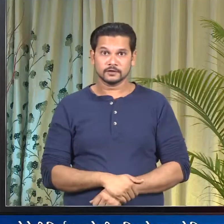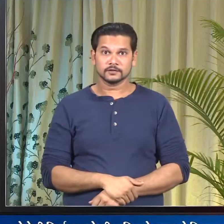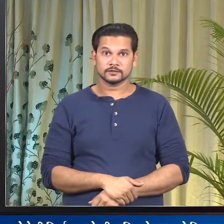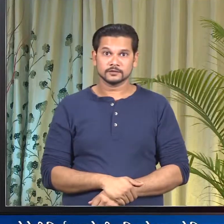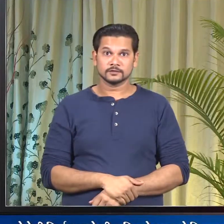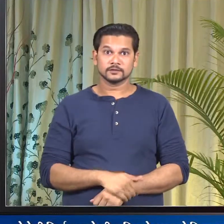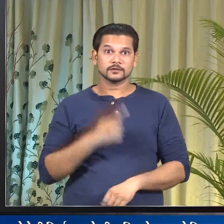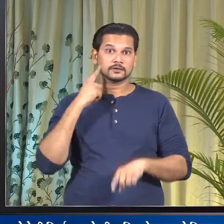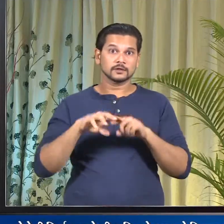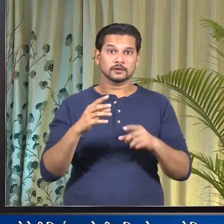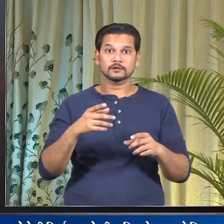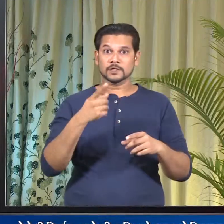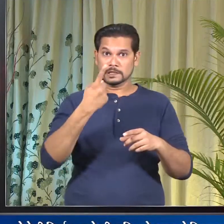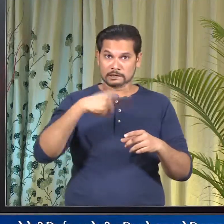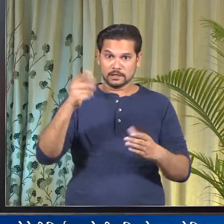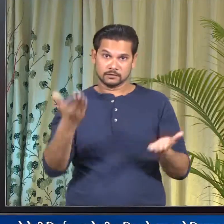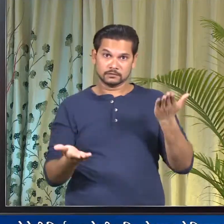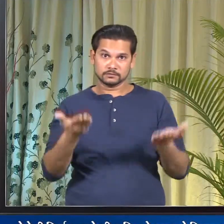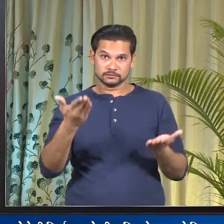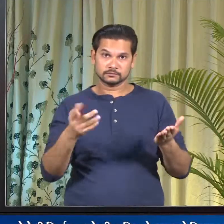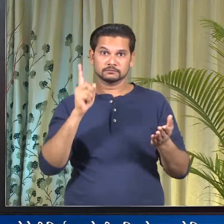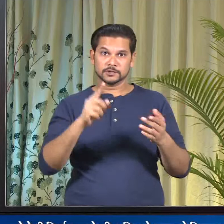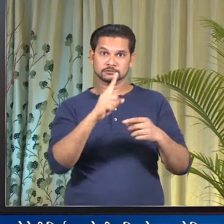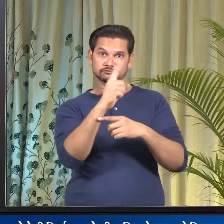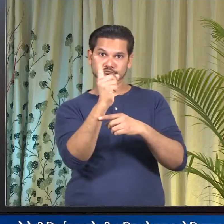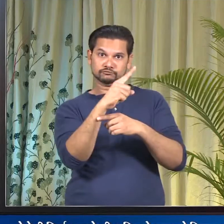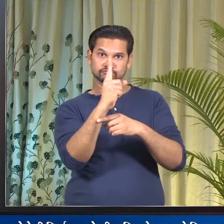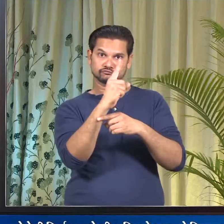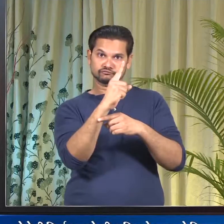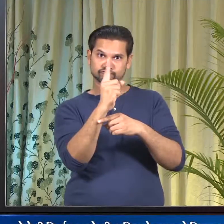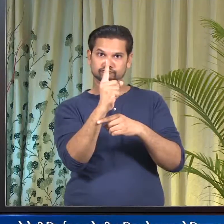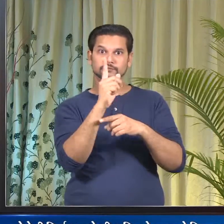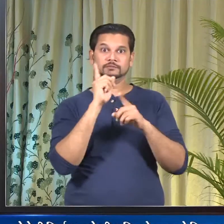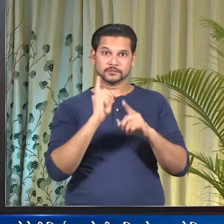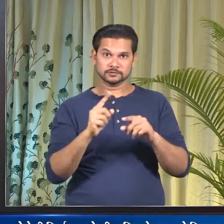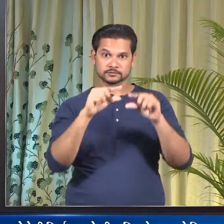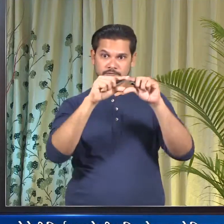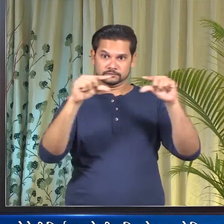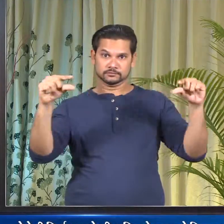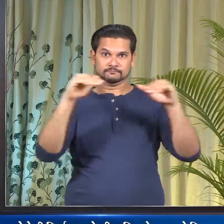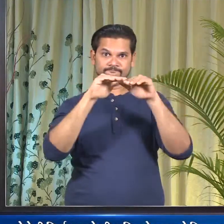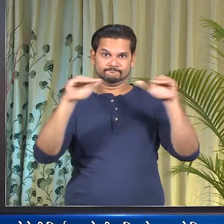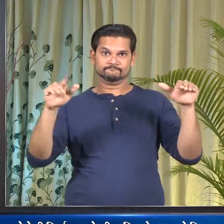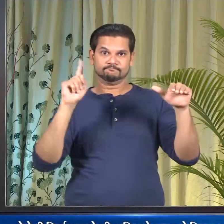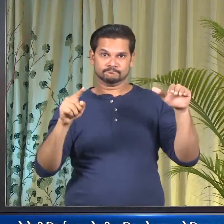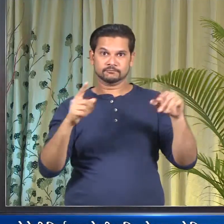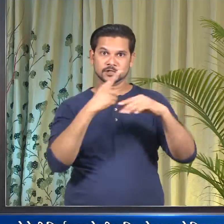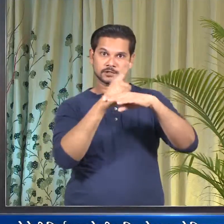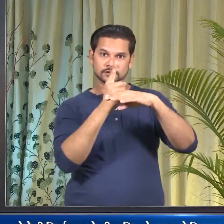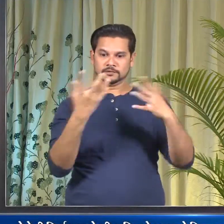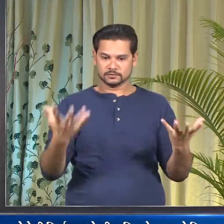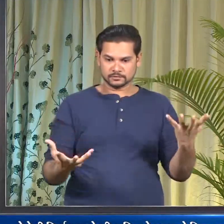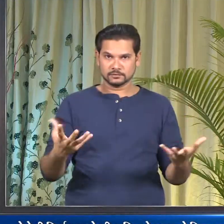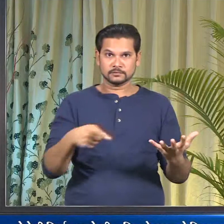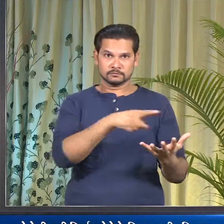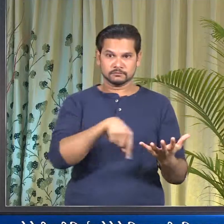सही तौल के लिए पलडे बराबर होने चाहिए डंडा संतुलित होना चाहिए काटा सीधा होना